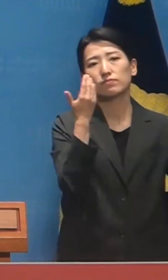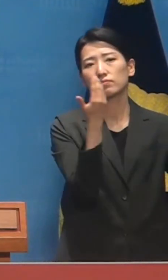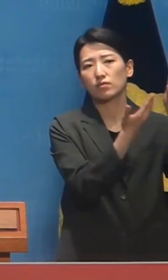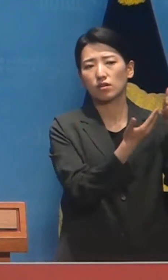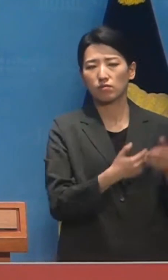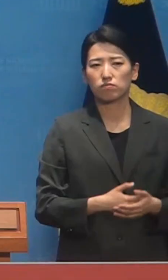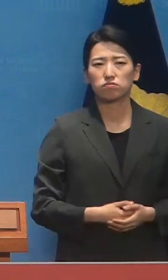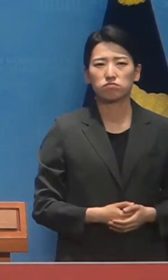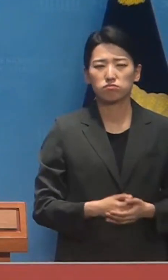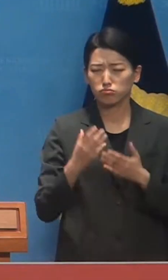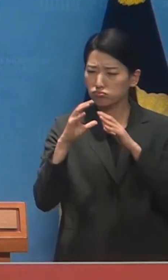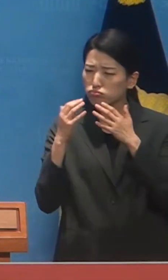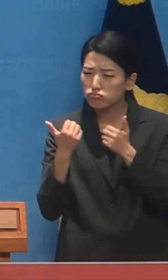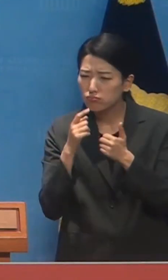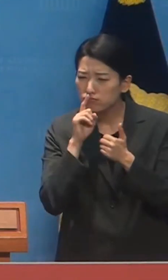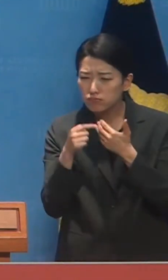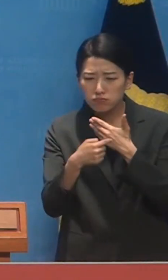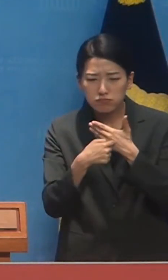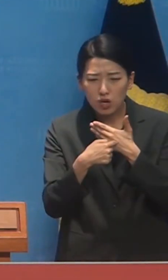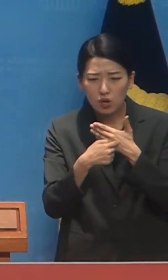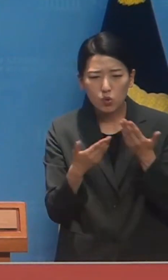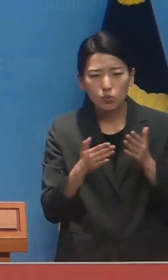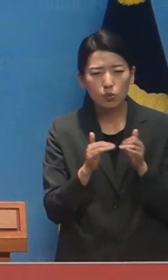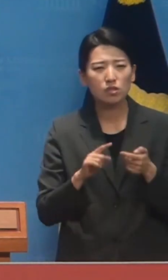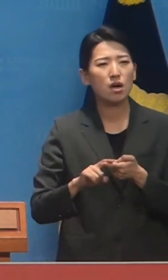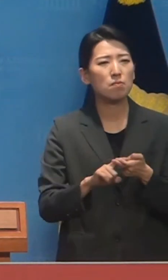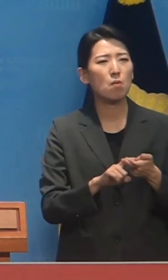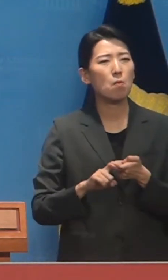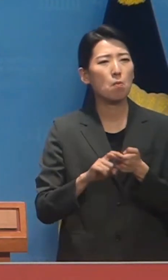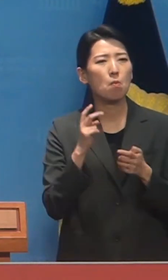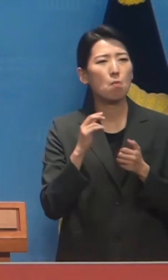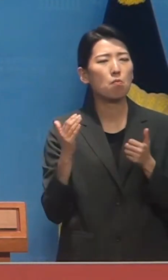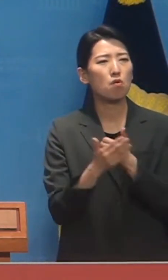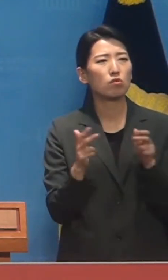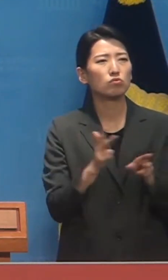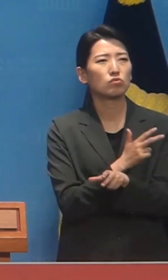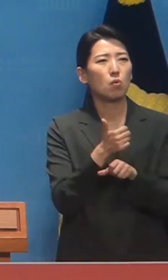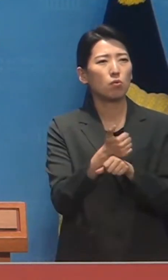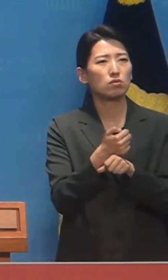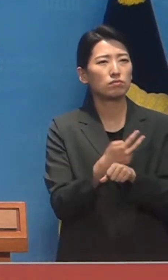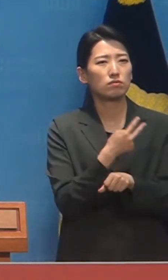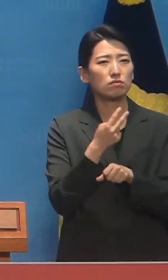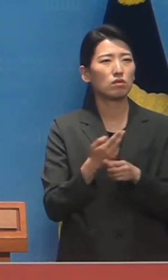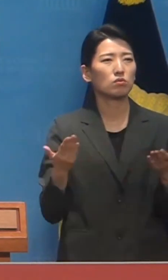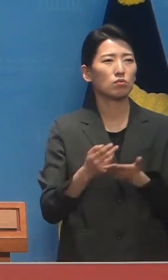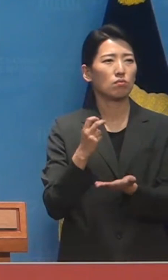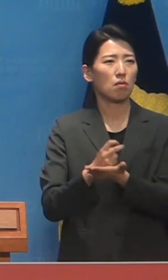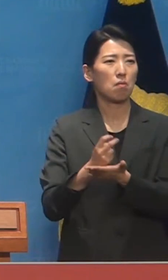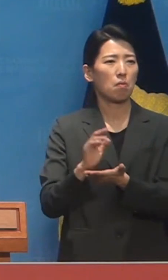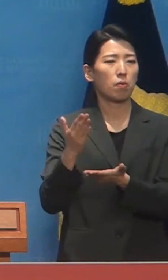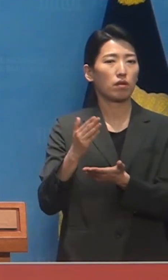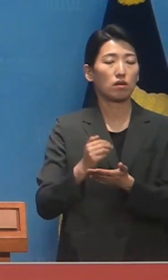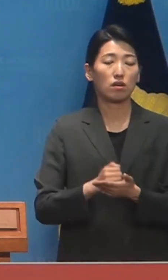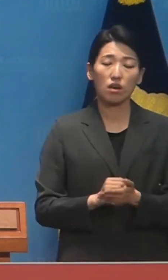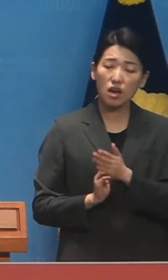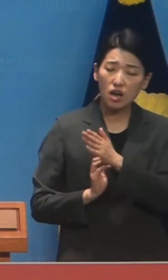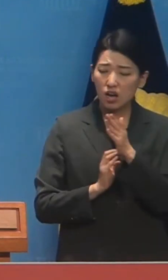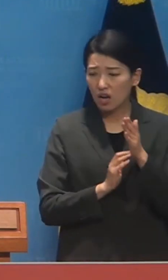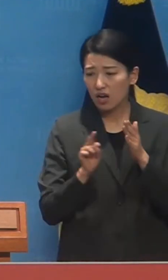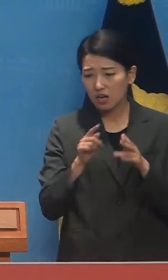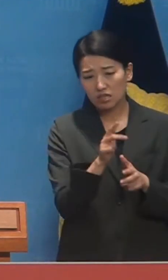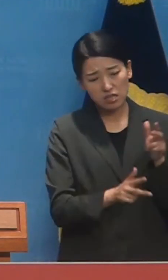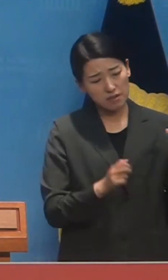다수당은 노동자를 보호한다는 명목으로 주 52시간의 노동법을 만들어 산업 전반의